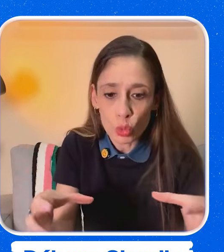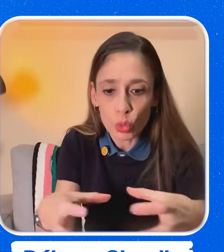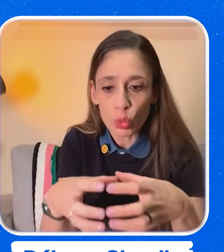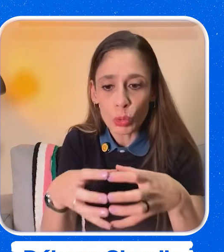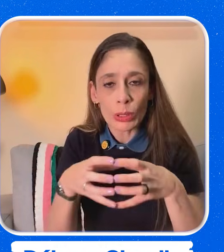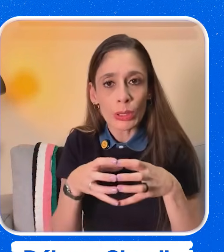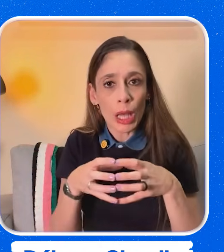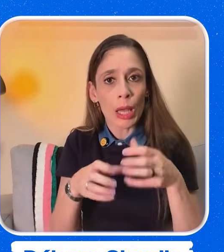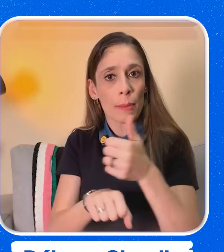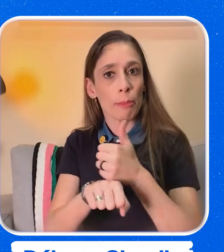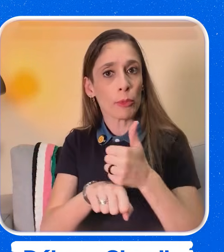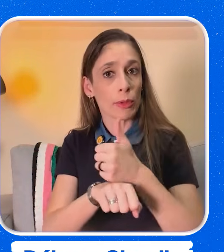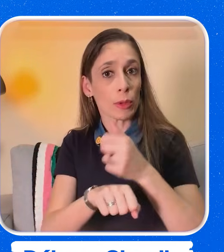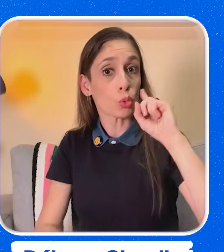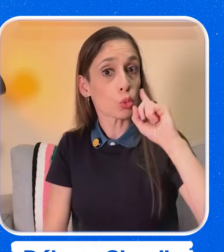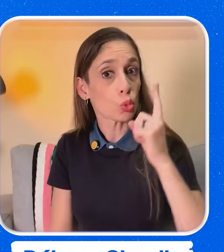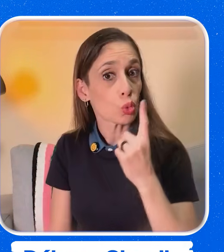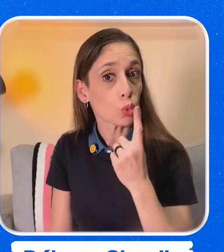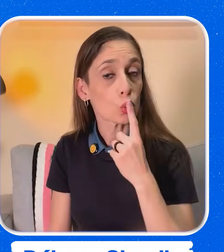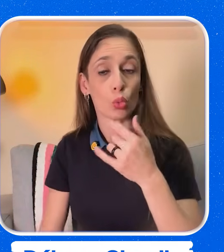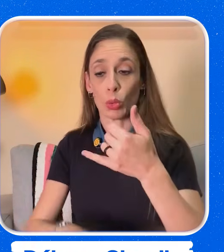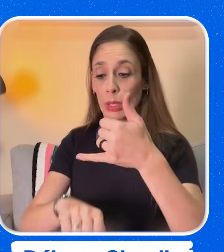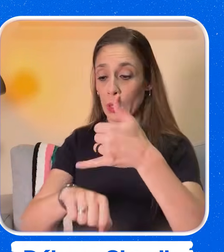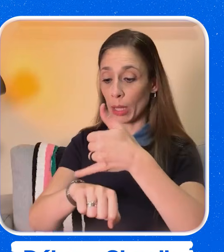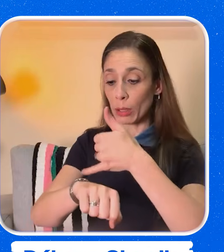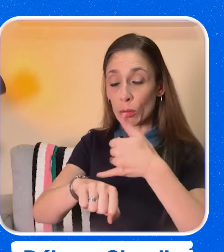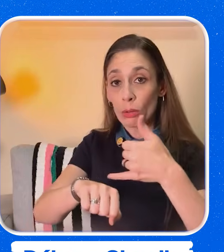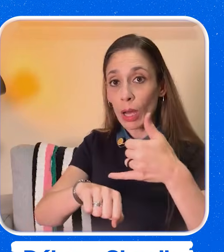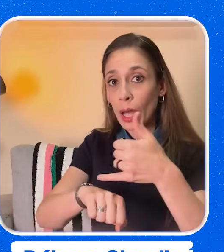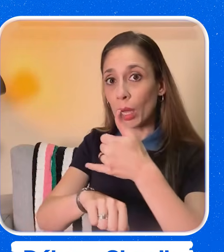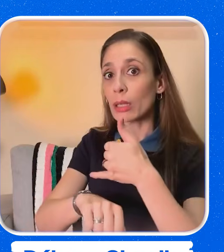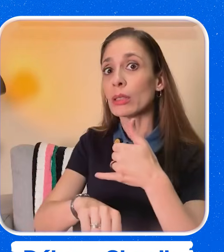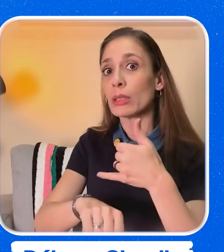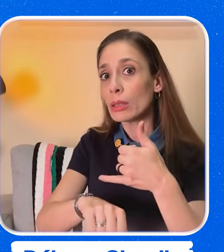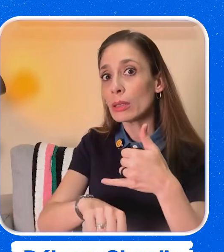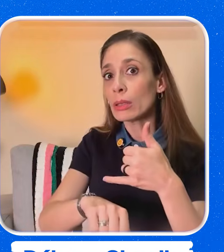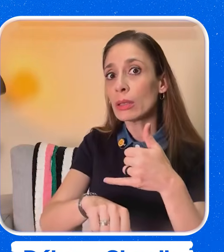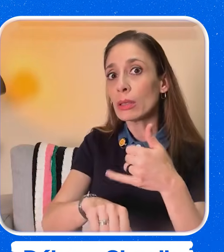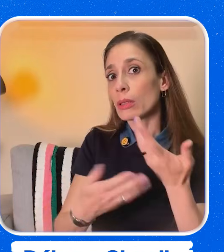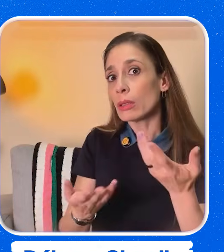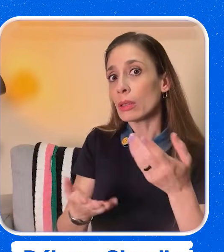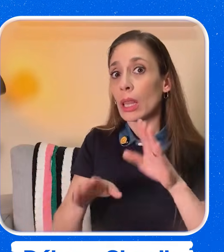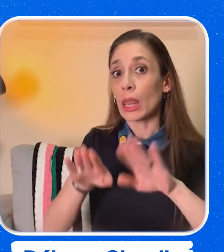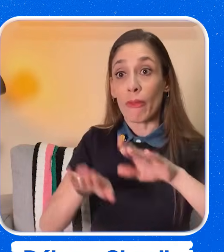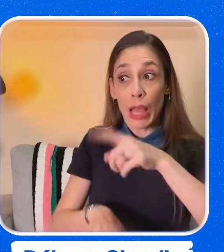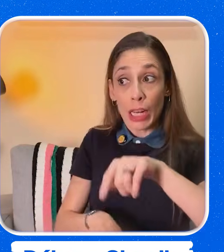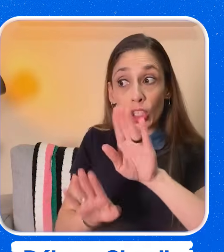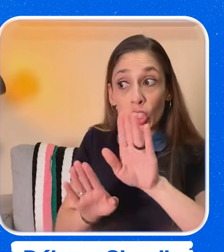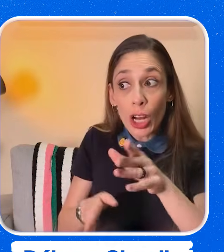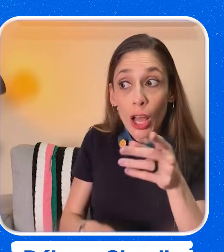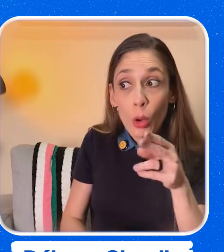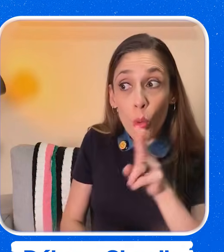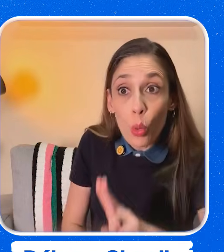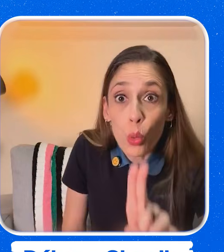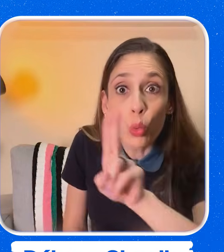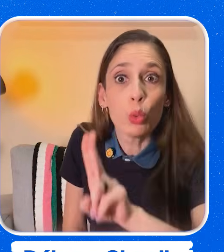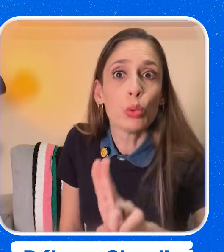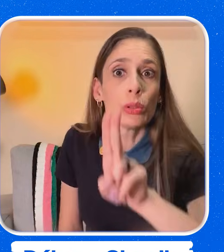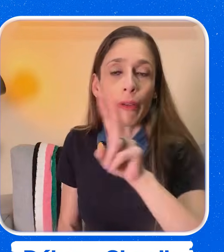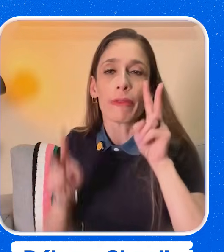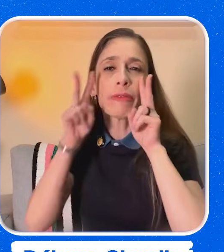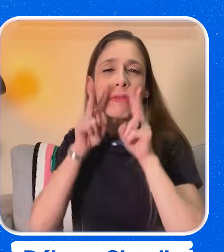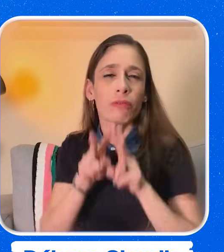que eles criem esses sinais, que provavelmente eles já devem usar um ou outro, né, de forma visual